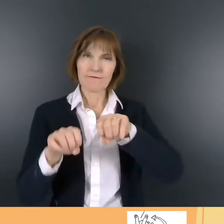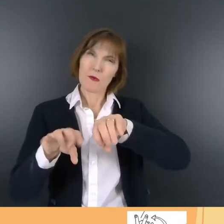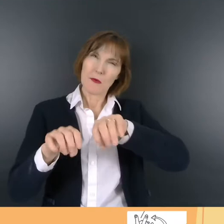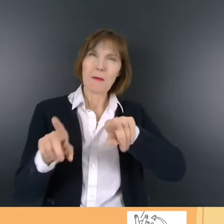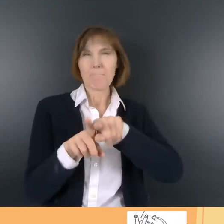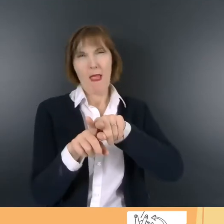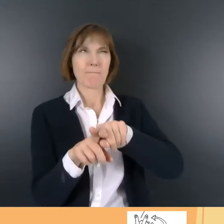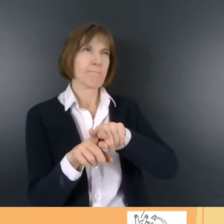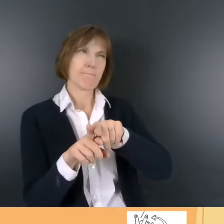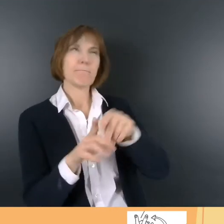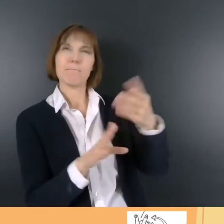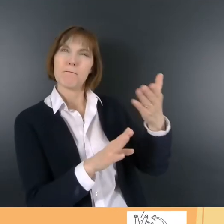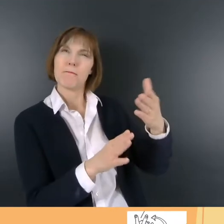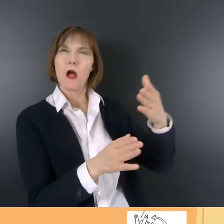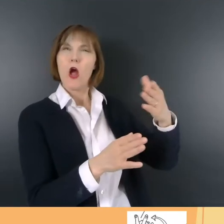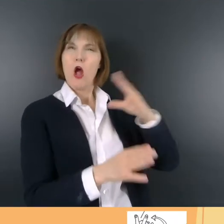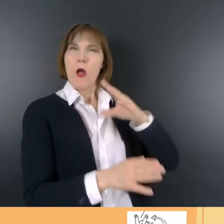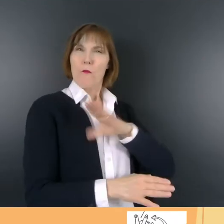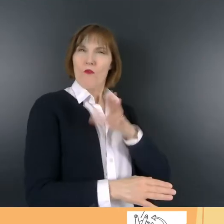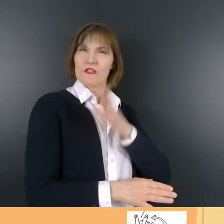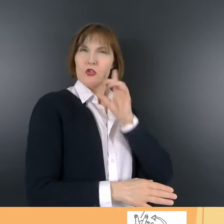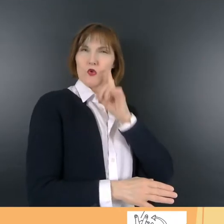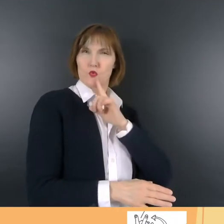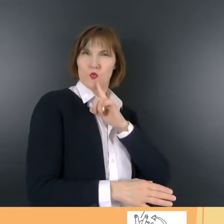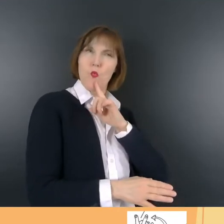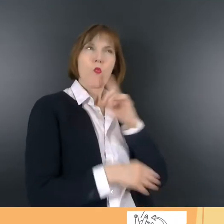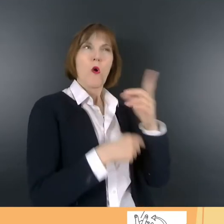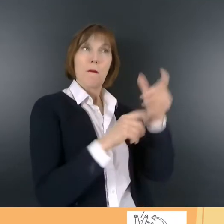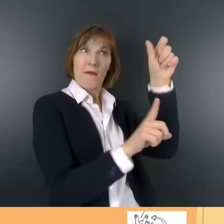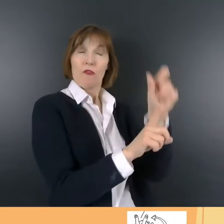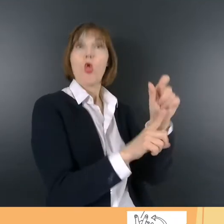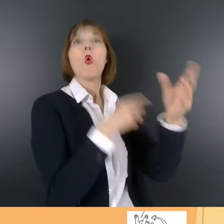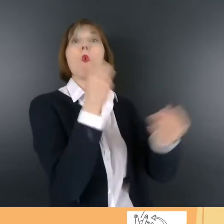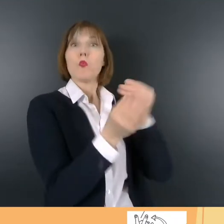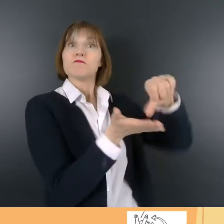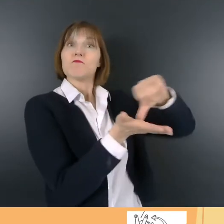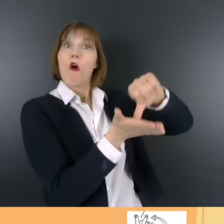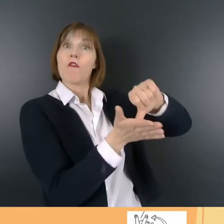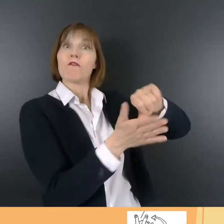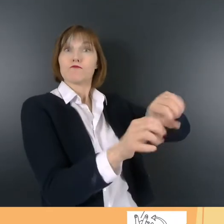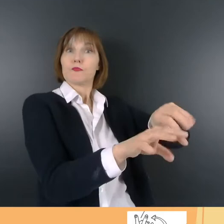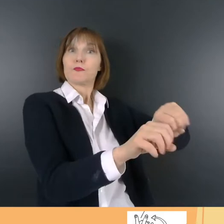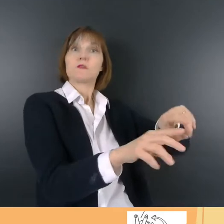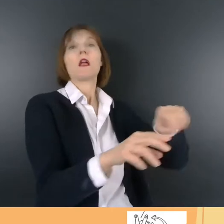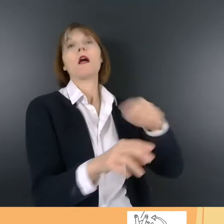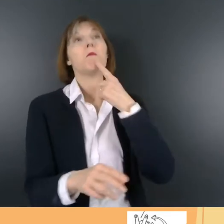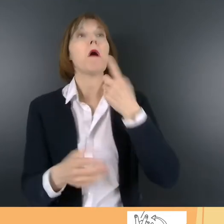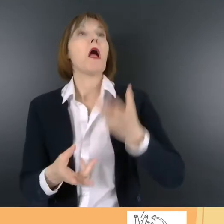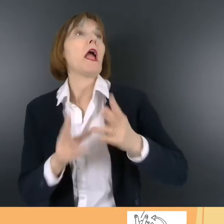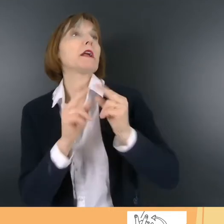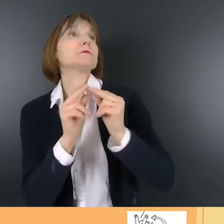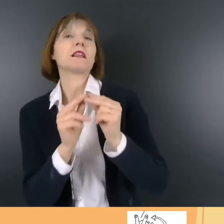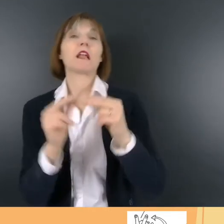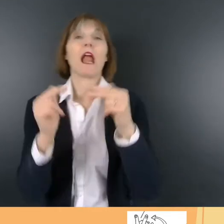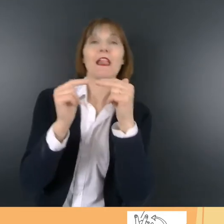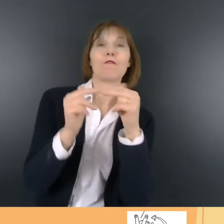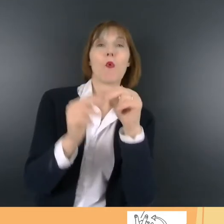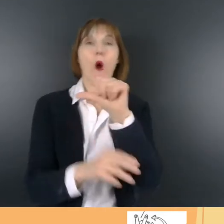des signes comme le ferait un professeur sourd ou un centre de formation qui va parler de niveau A, B.